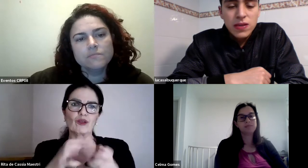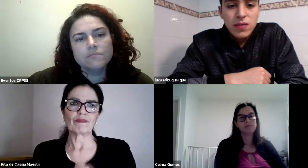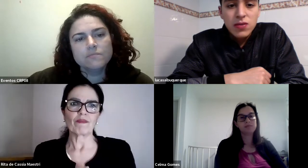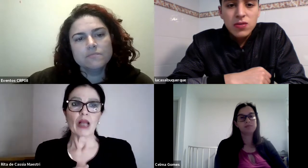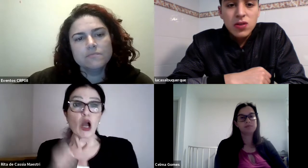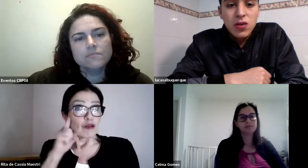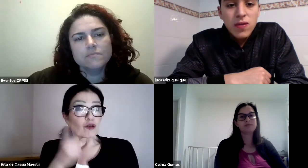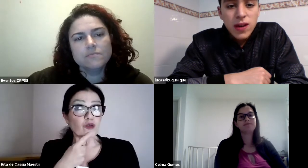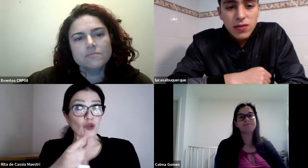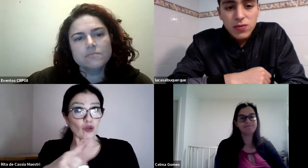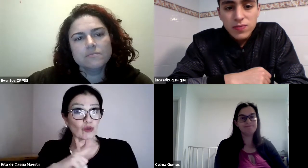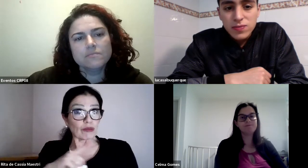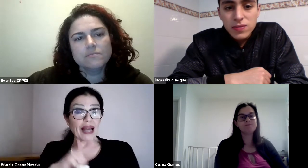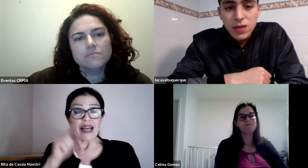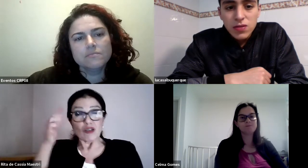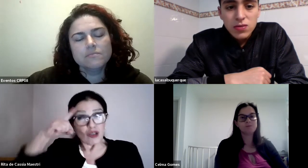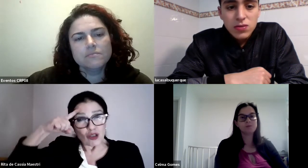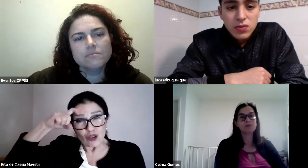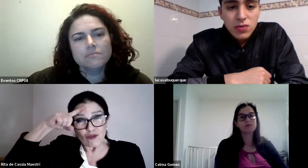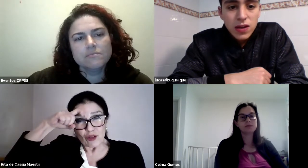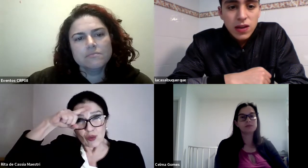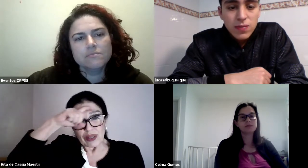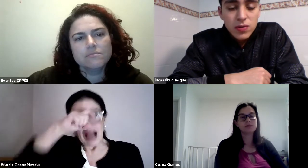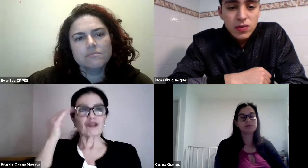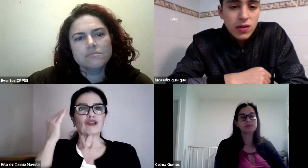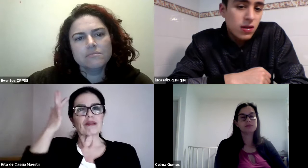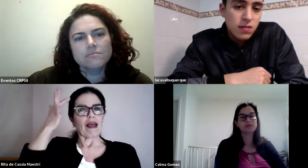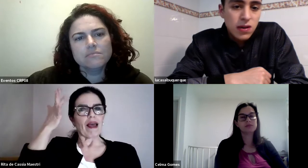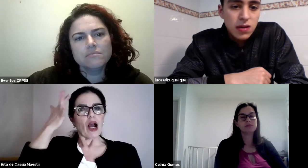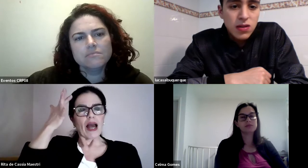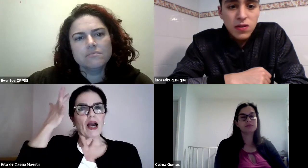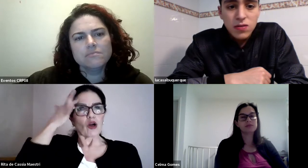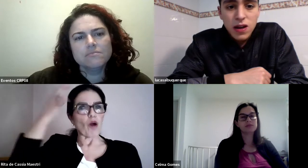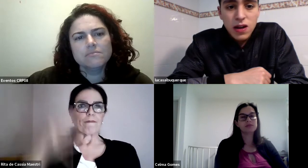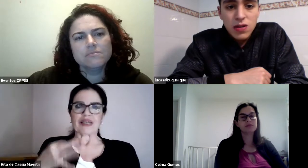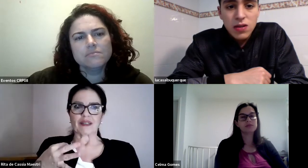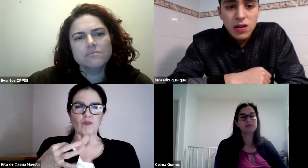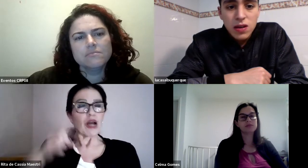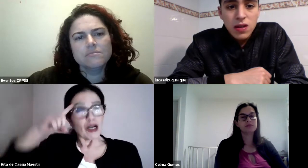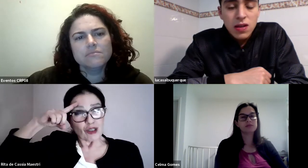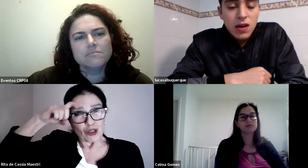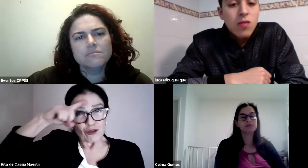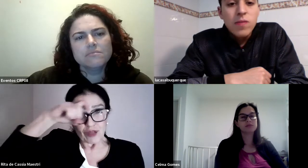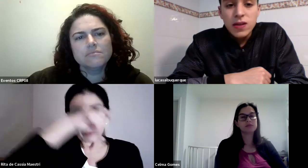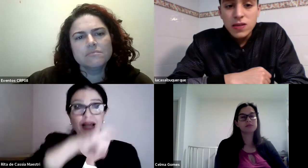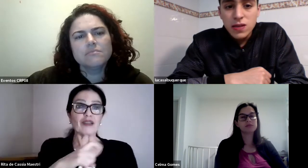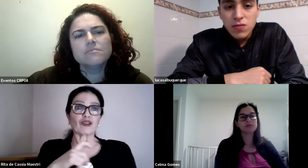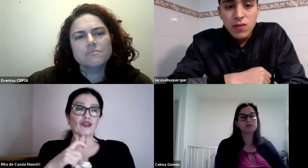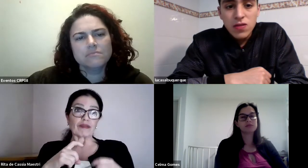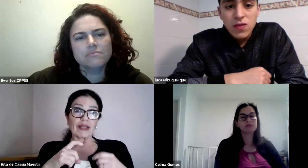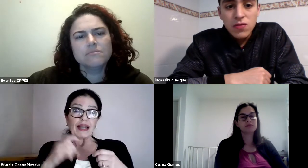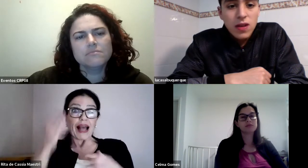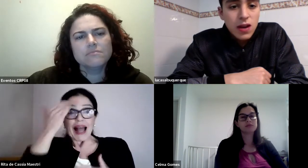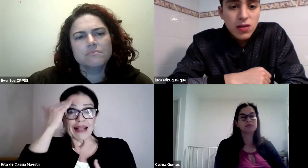um pensamento só concreto. O surdo, ele possuía uma dificuldade na compreensão,